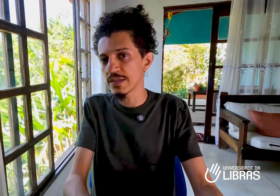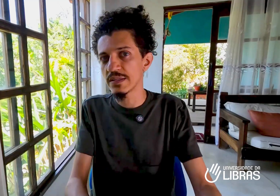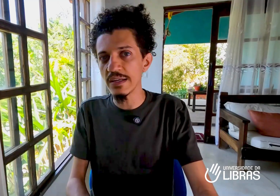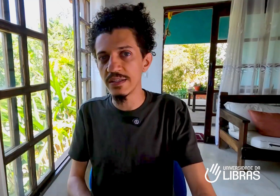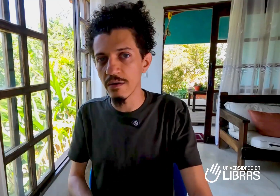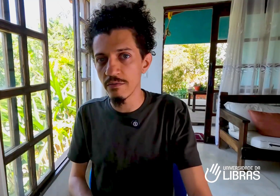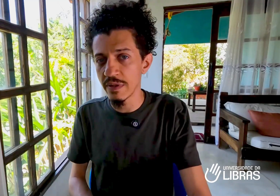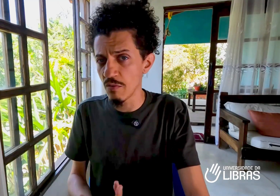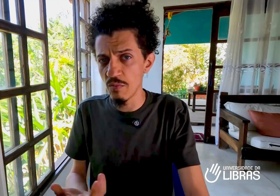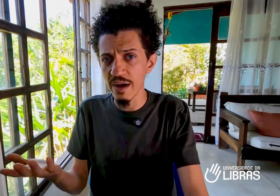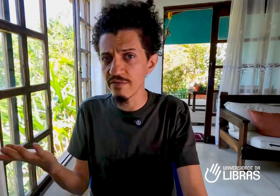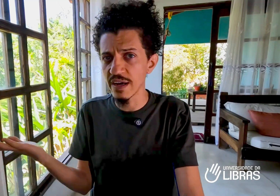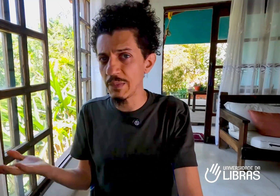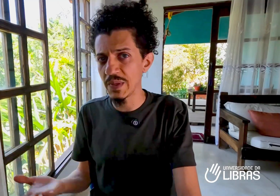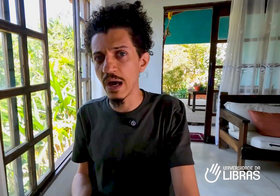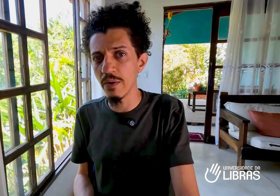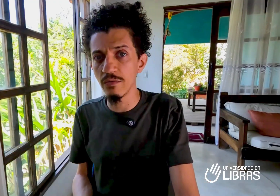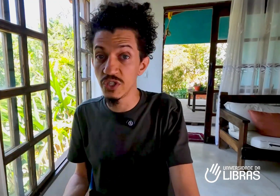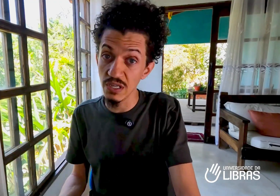cidade dela não tem. Eu morava na capital e não tinha.